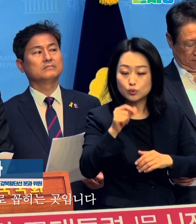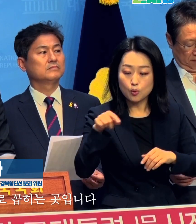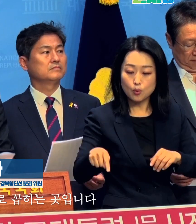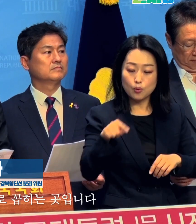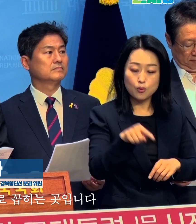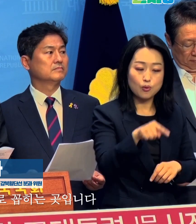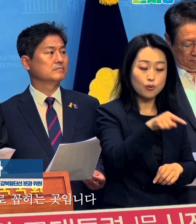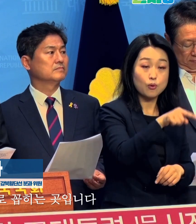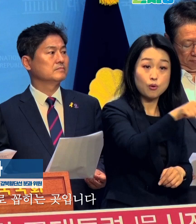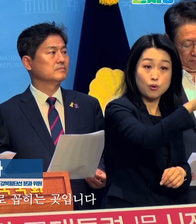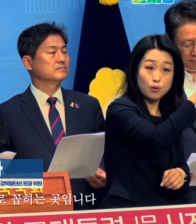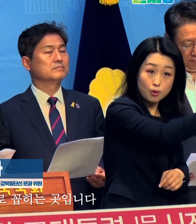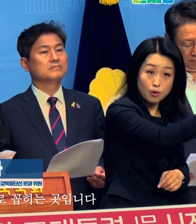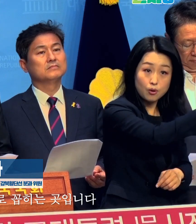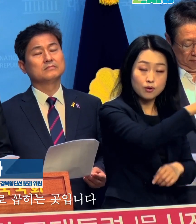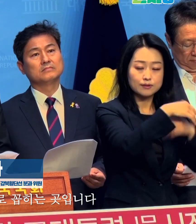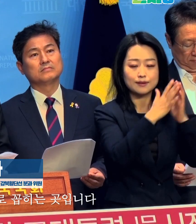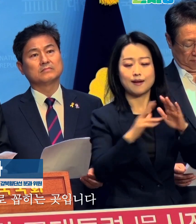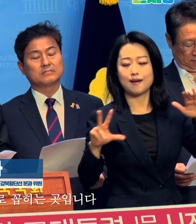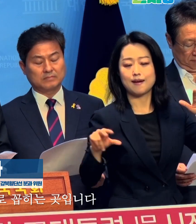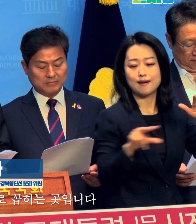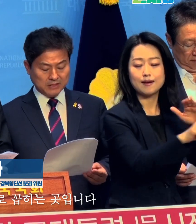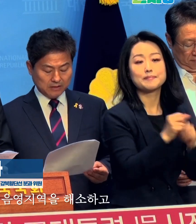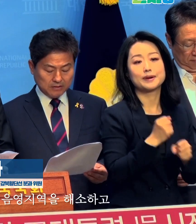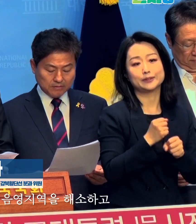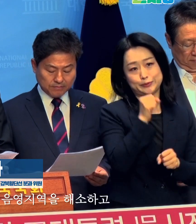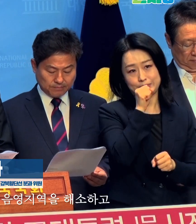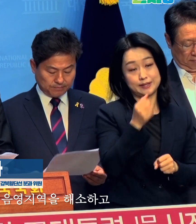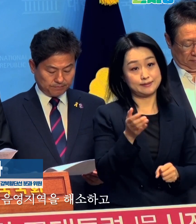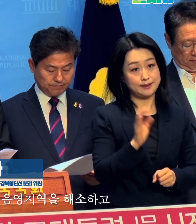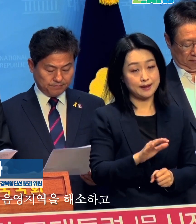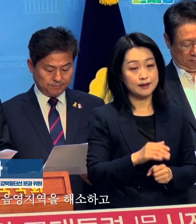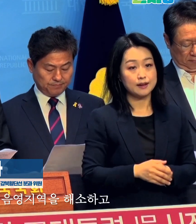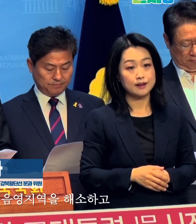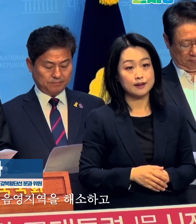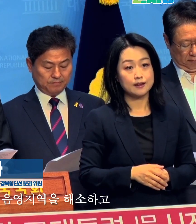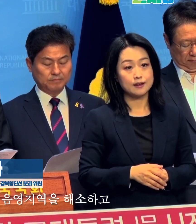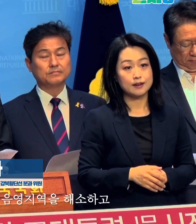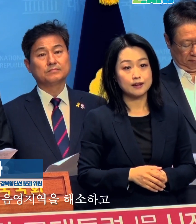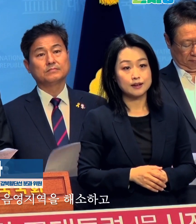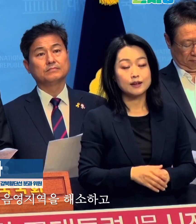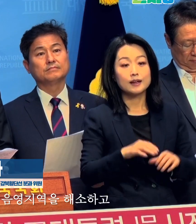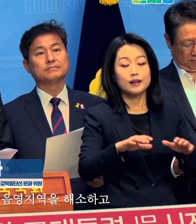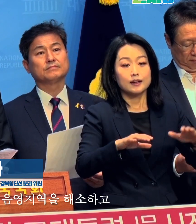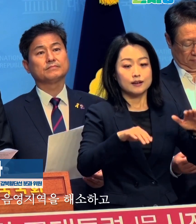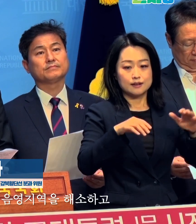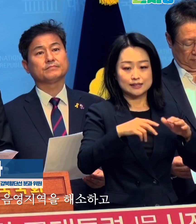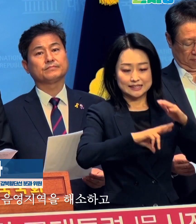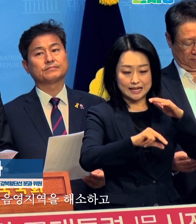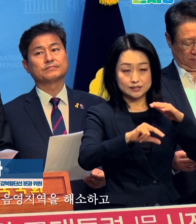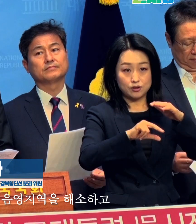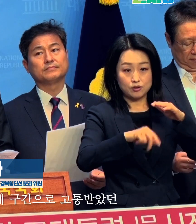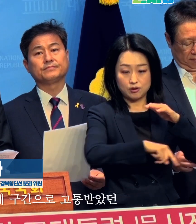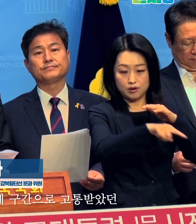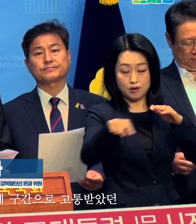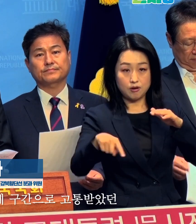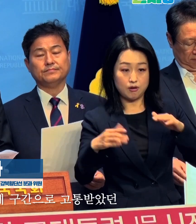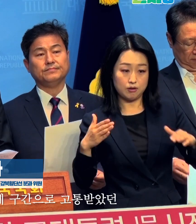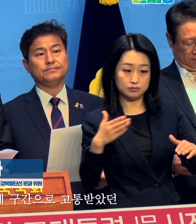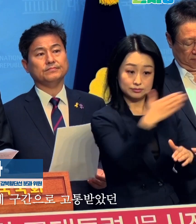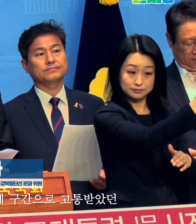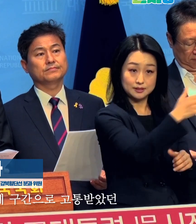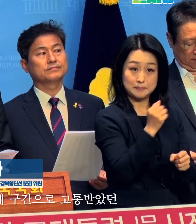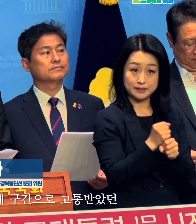대표적인 교통소외 지역으로 꼽히는 곳입니다. 서울 서북구와 동북구의 철도 운명 지역을 해소하고